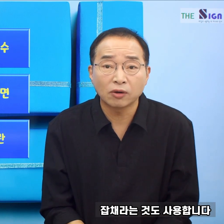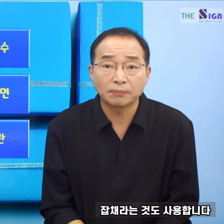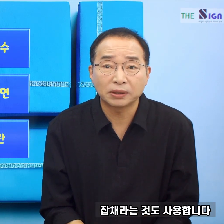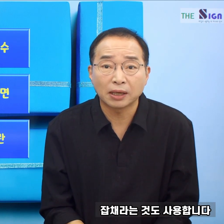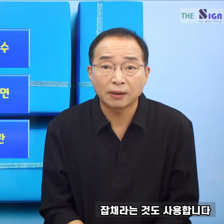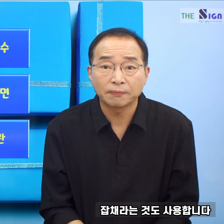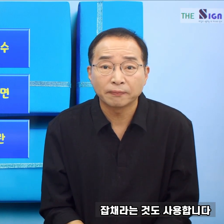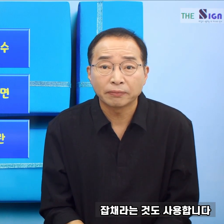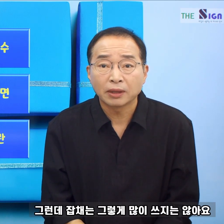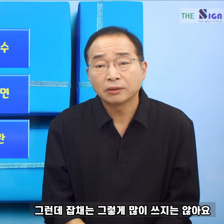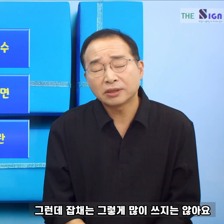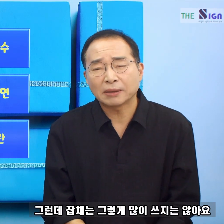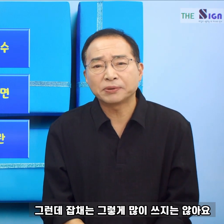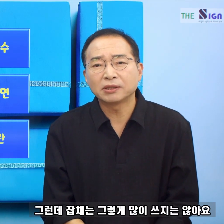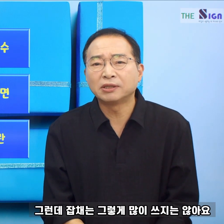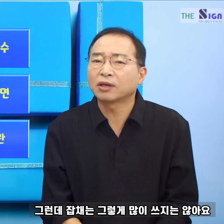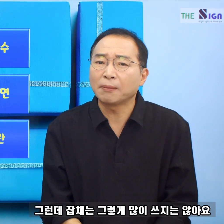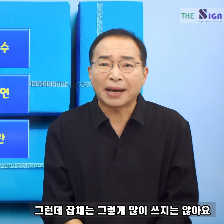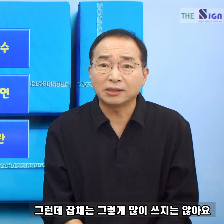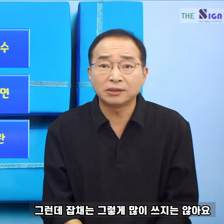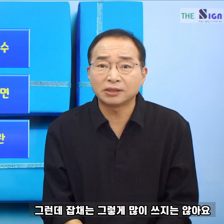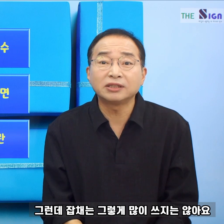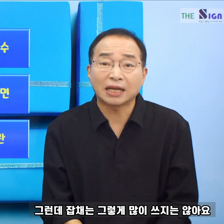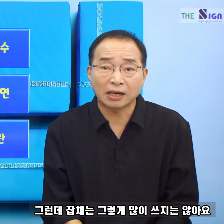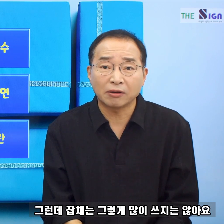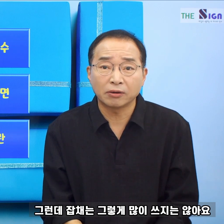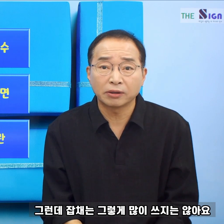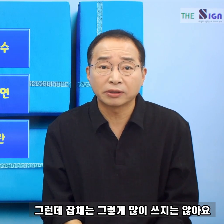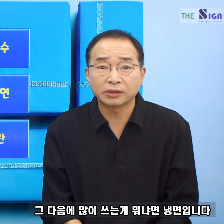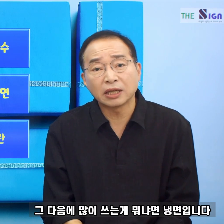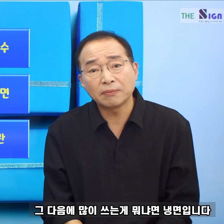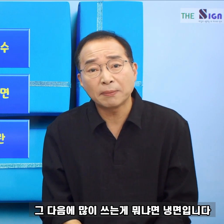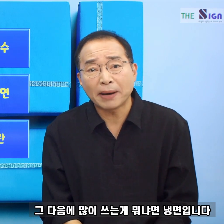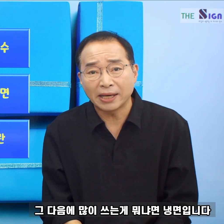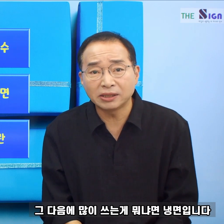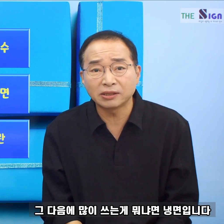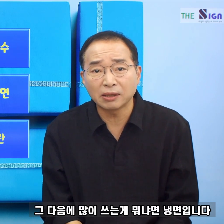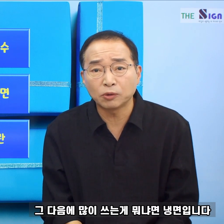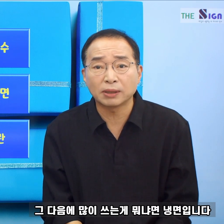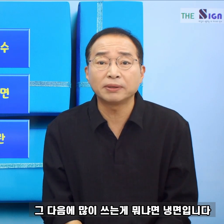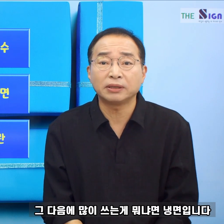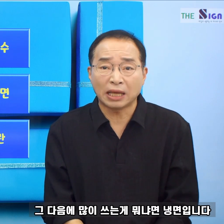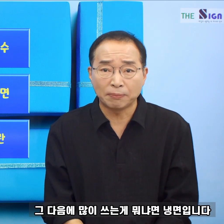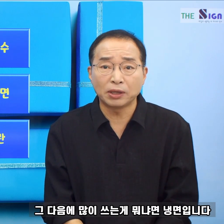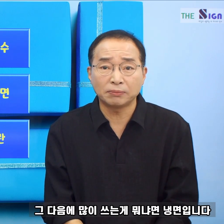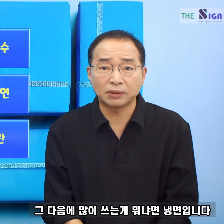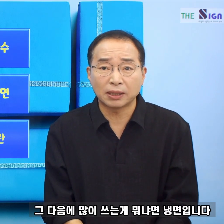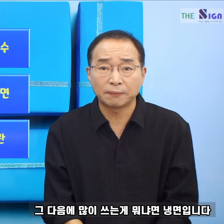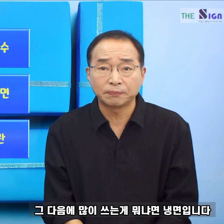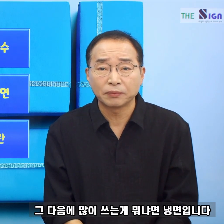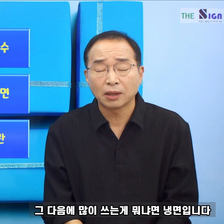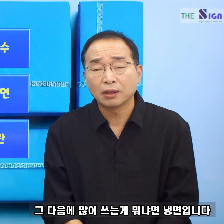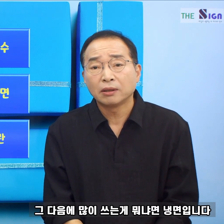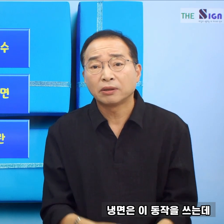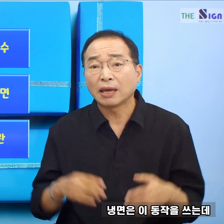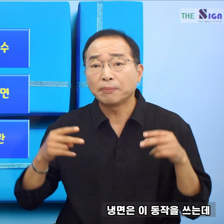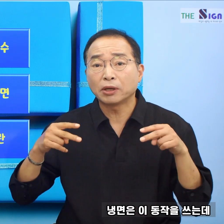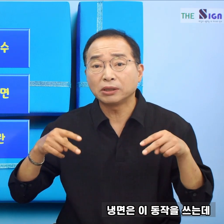사용합니다. 근데 잡채는 그렇게 많이 쓰지는 않아요. 그 다음에 많이 쓰는 게 뭐냐면 냉면입니다. 냉면은